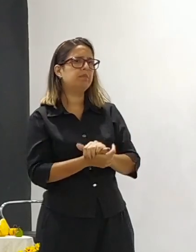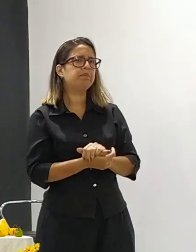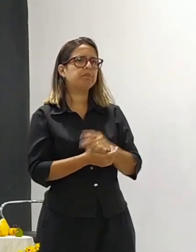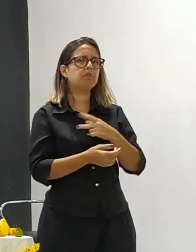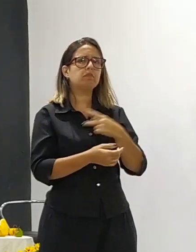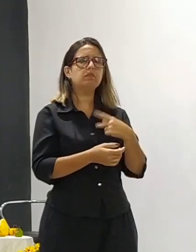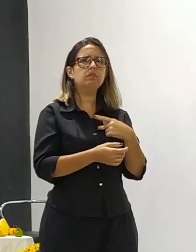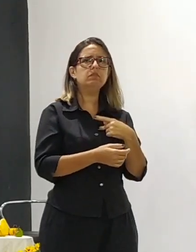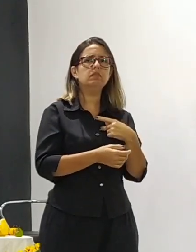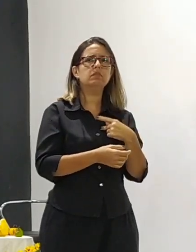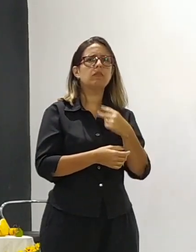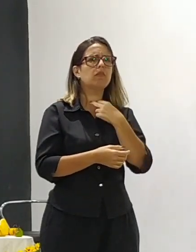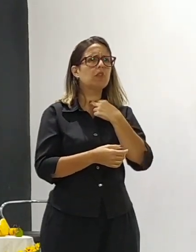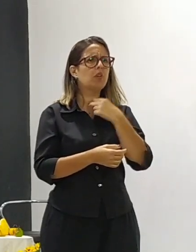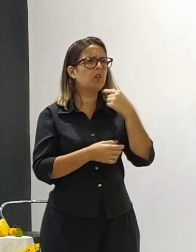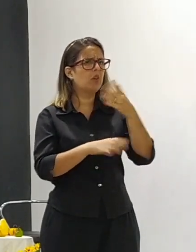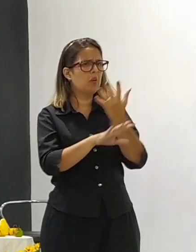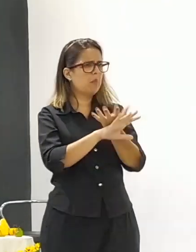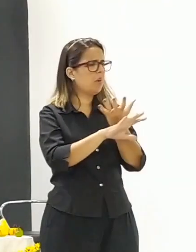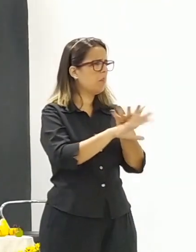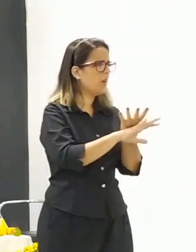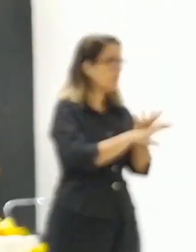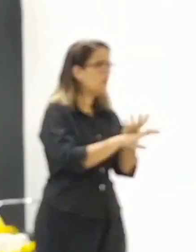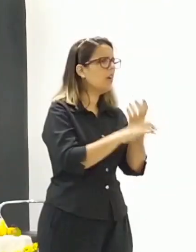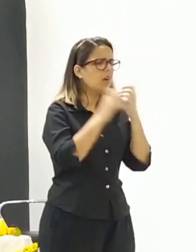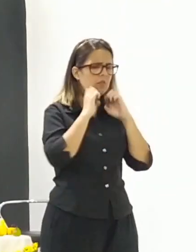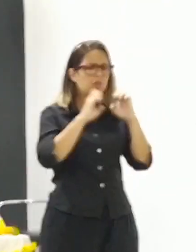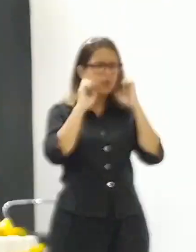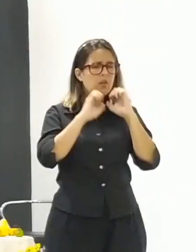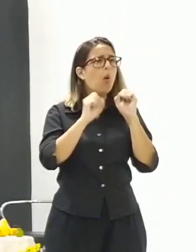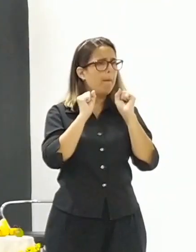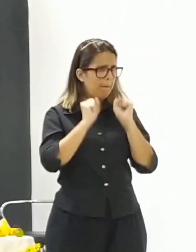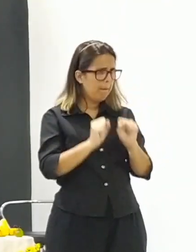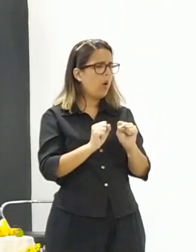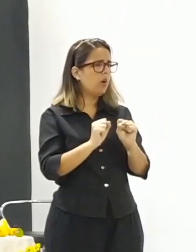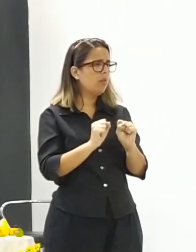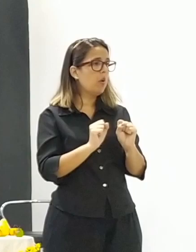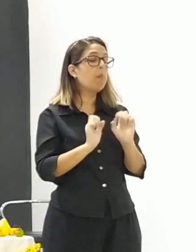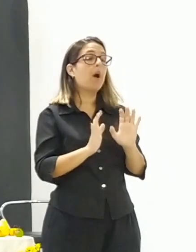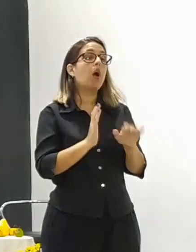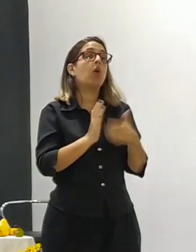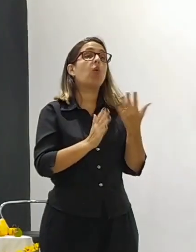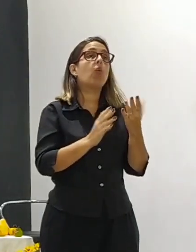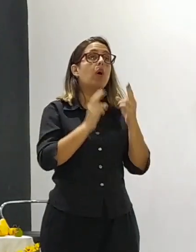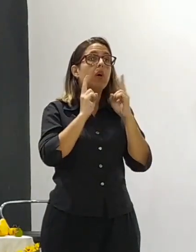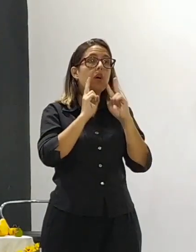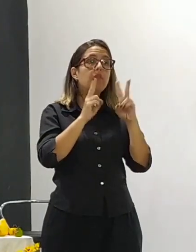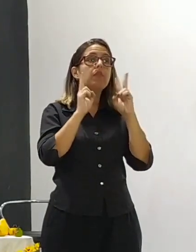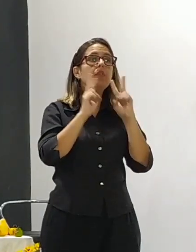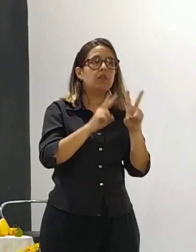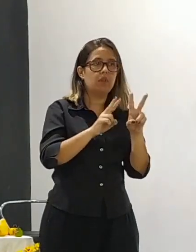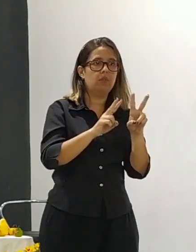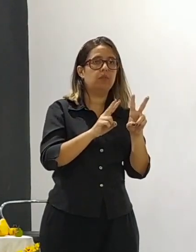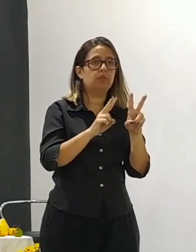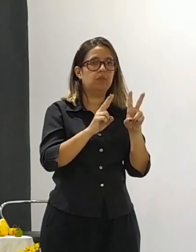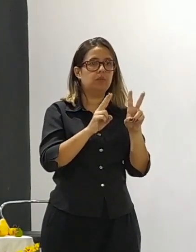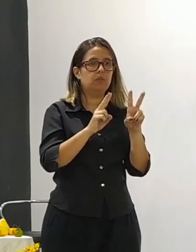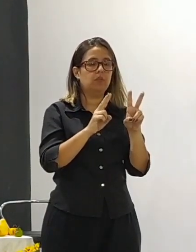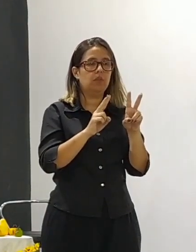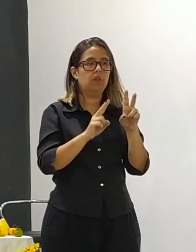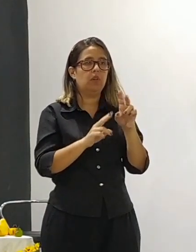eu não posso ir para as praças evangelizar? Pode. Mas qual é a visão da igreja? Cada casa é uma